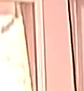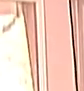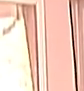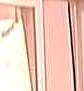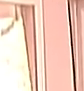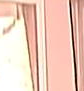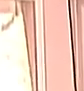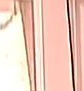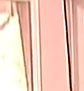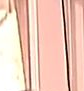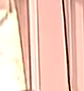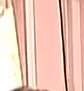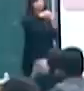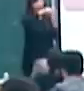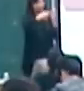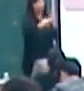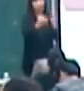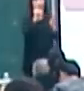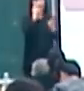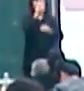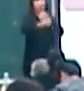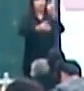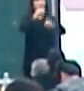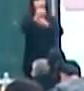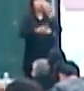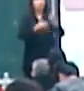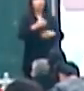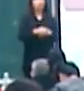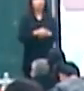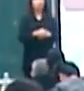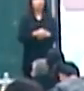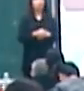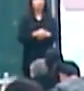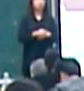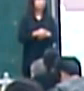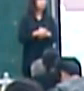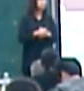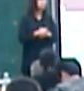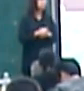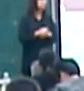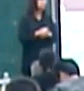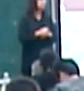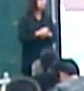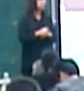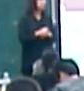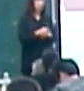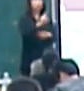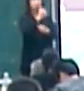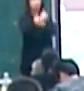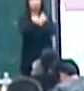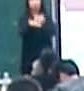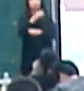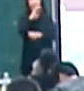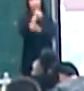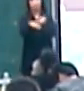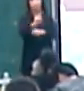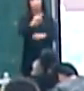反而是有利的条件。 未来可以两校香港中文大学跟我们台南大学特教系或者还包